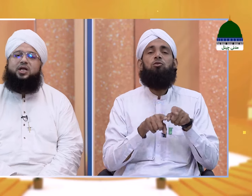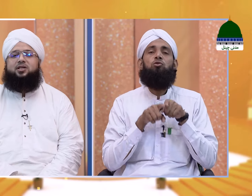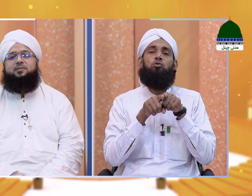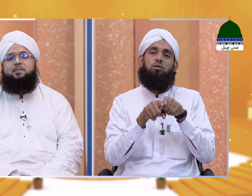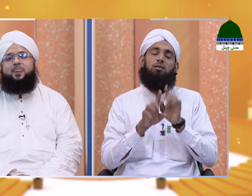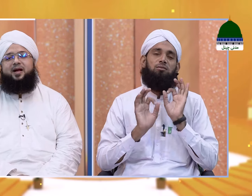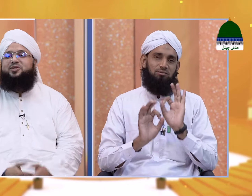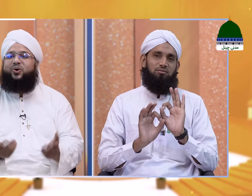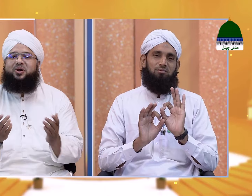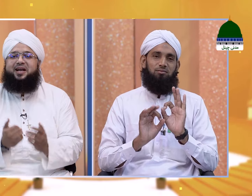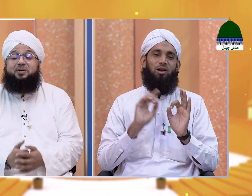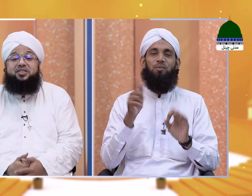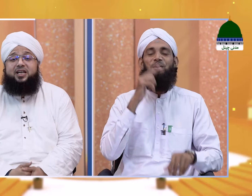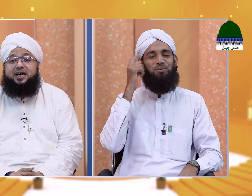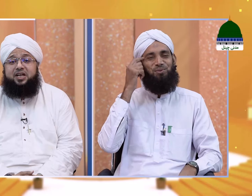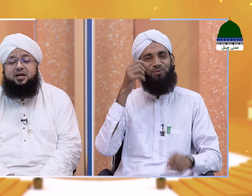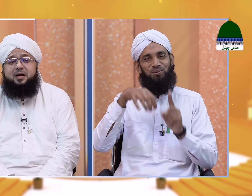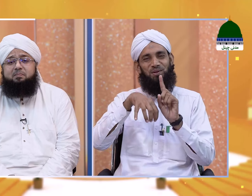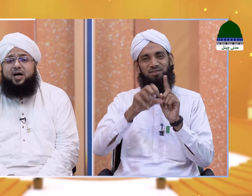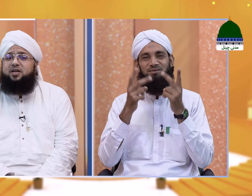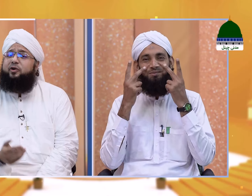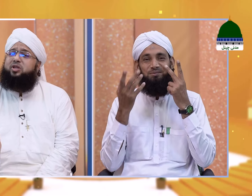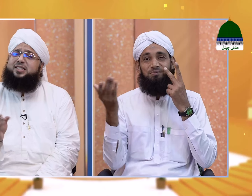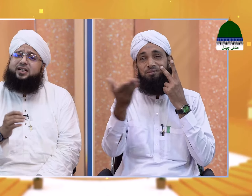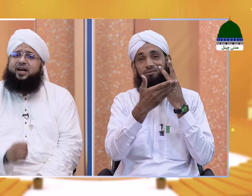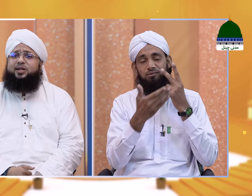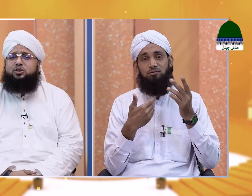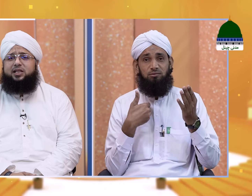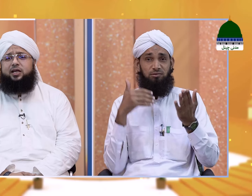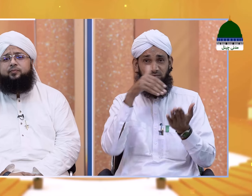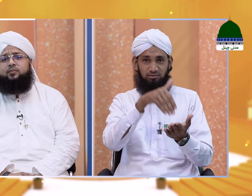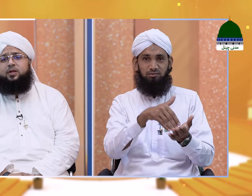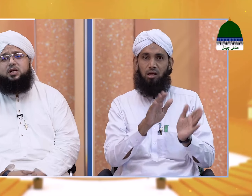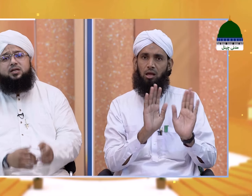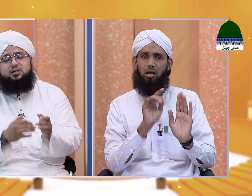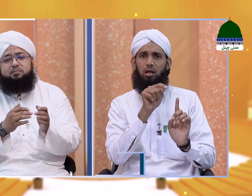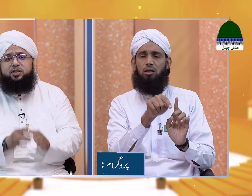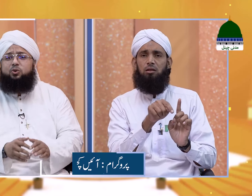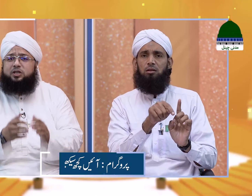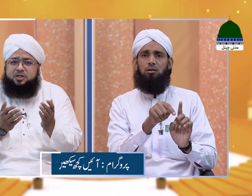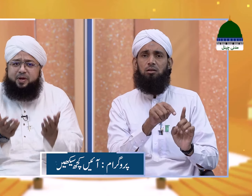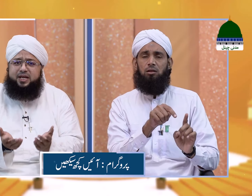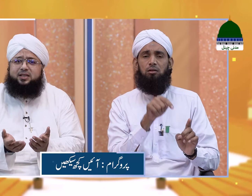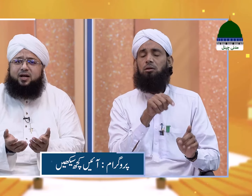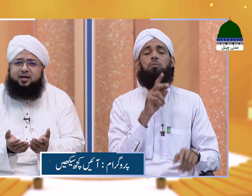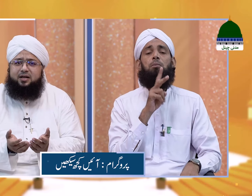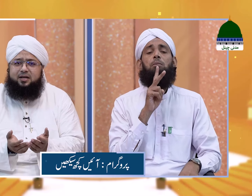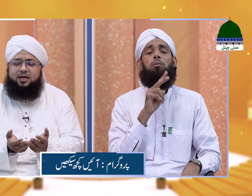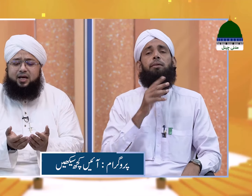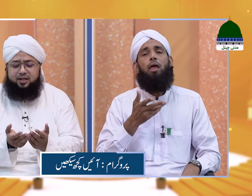ہے۔ اب ذرا غور کریں مدنی چینل کے ناظرین، بعض دفعہ ہم تعزیت کرنے تو جاتے ہیں لیکن بندے کو سمجھ میں ہی نہیں آتا کہ